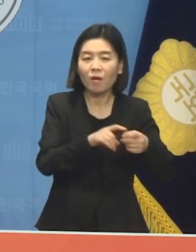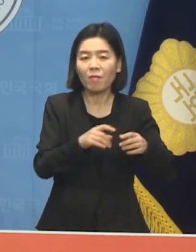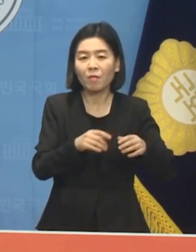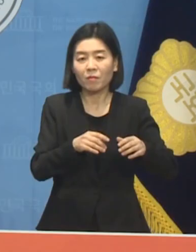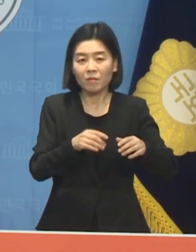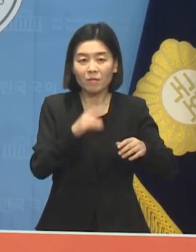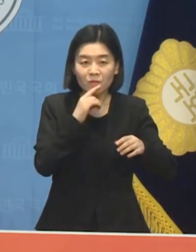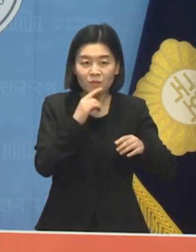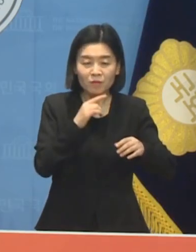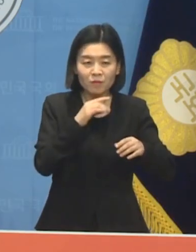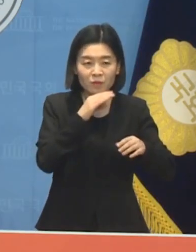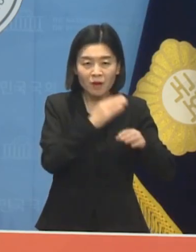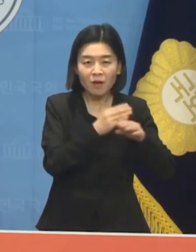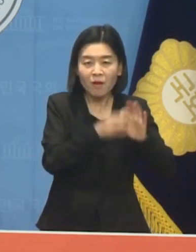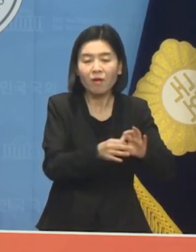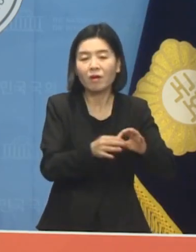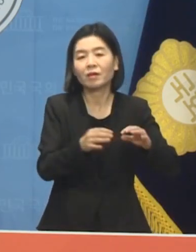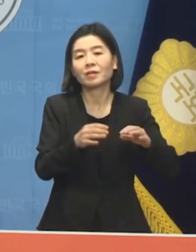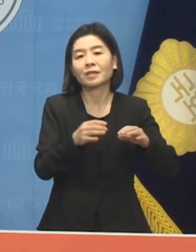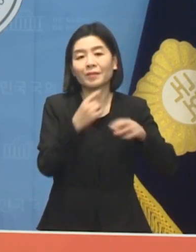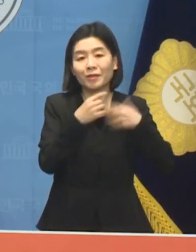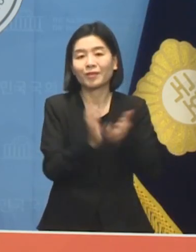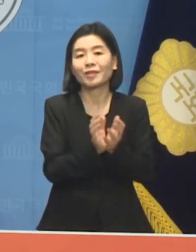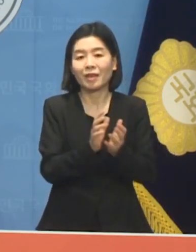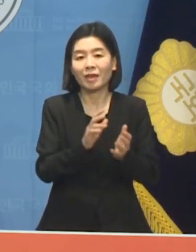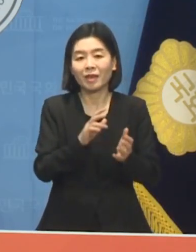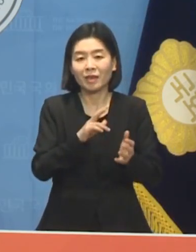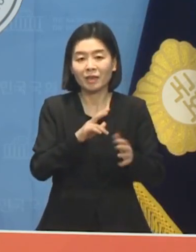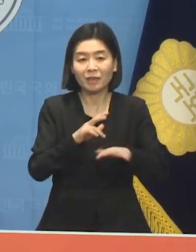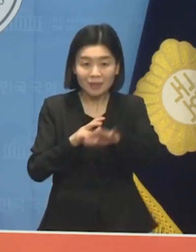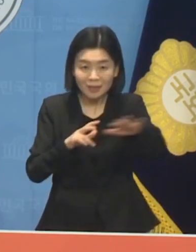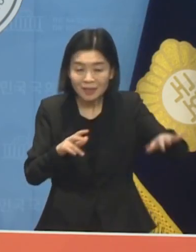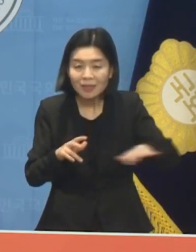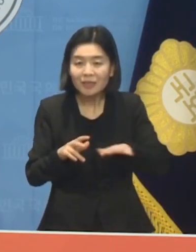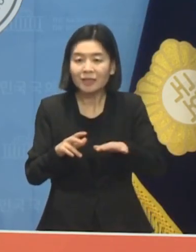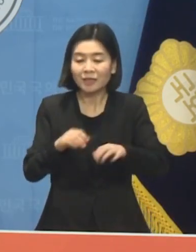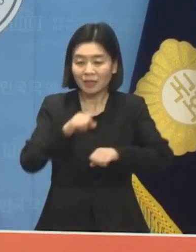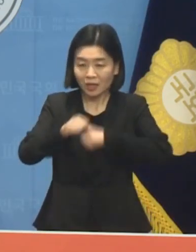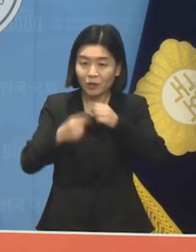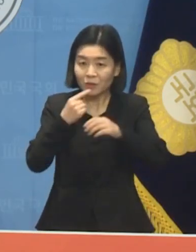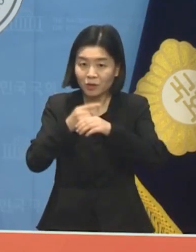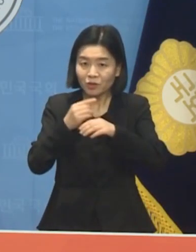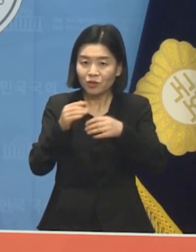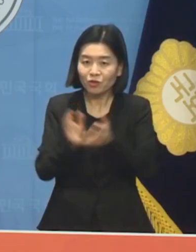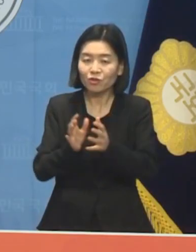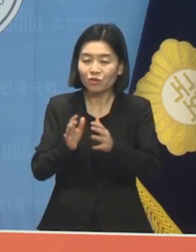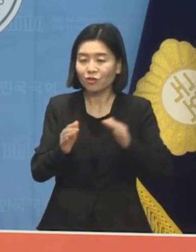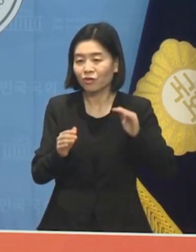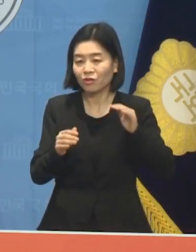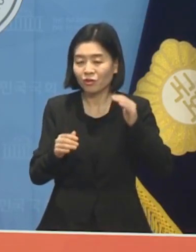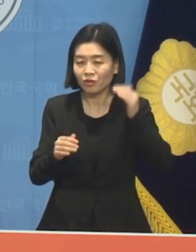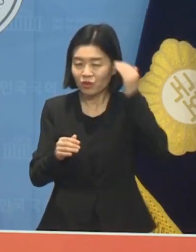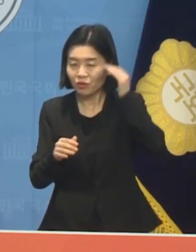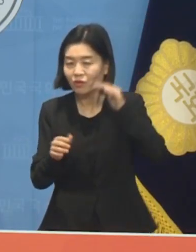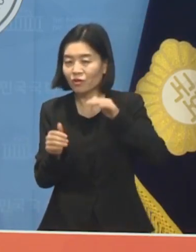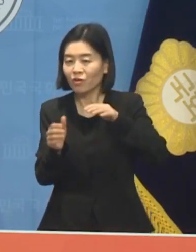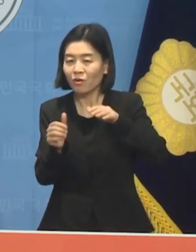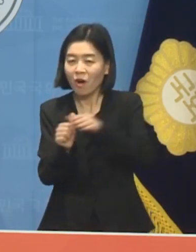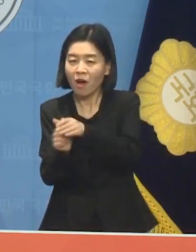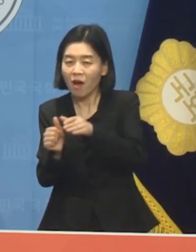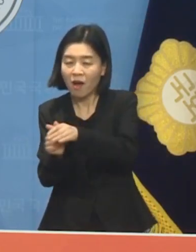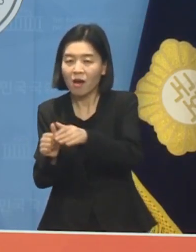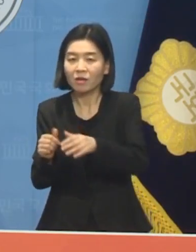세력들은 자유민주 체제를 끊임없이 공격하여 마침내 윤석열